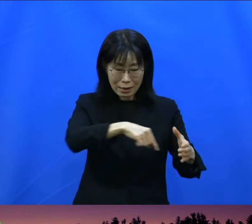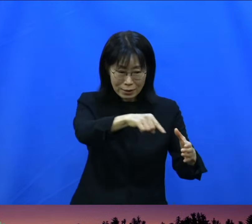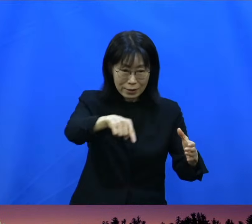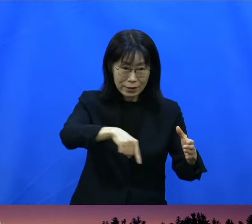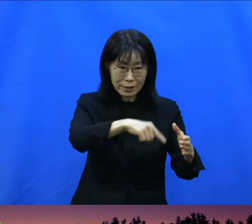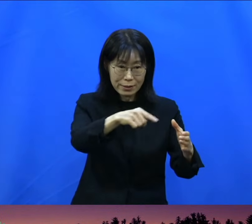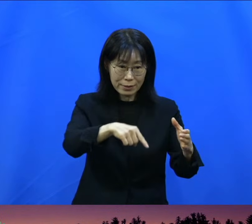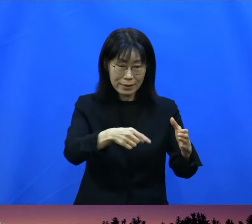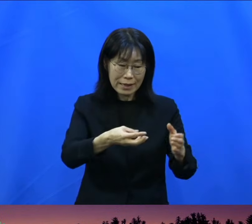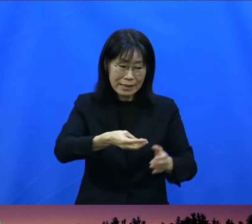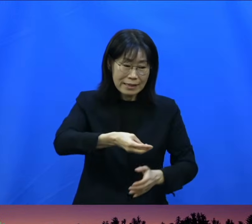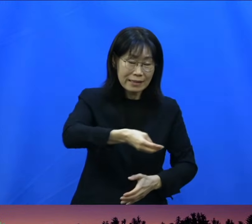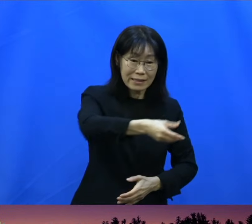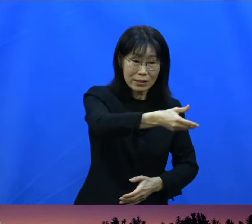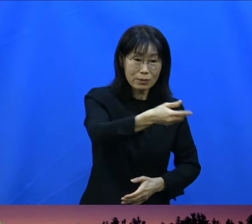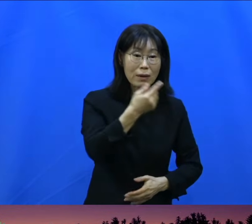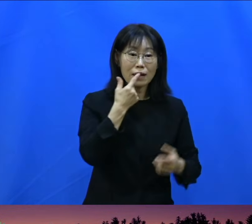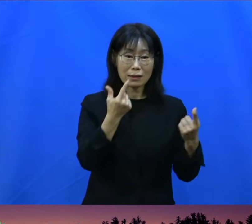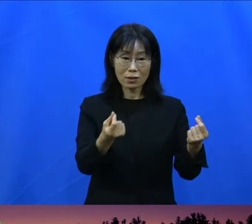누가 나를 위하여 갈고.